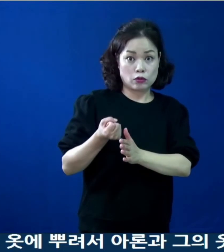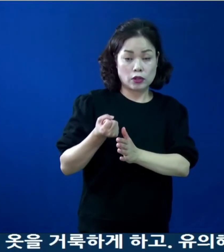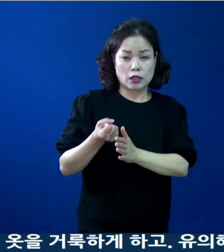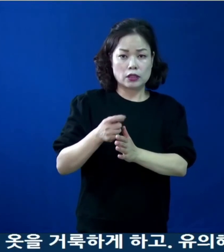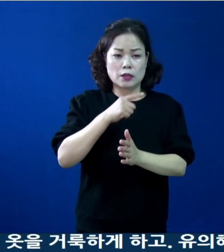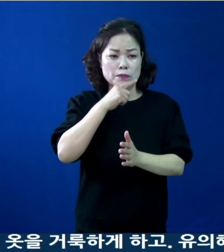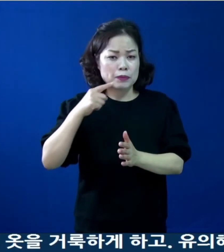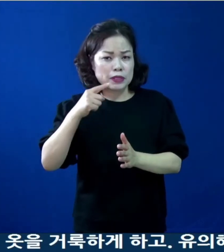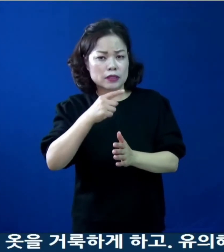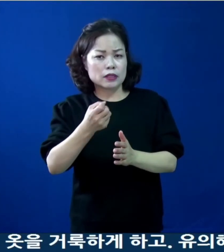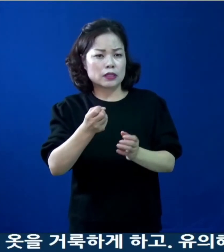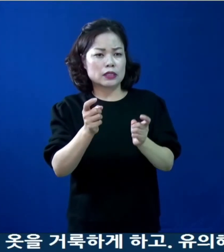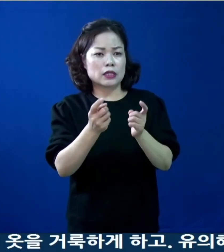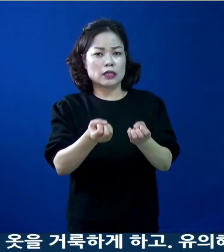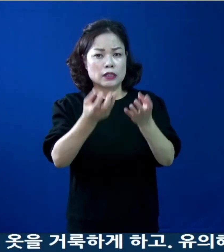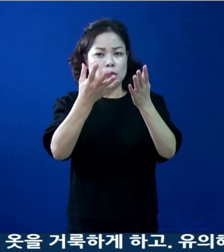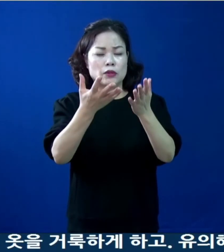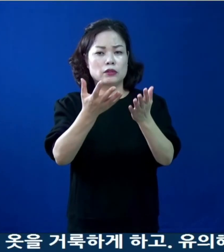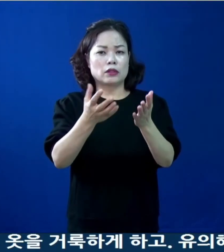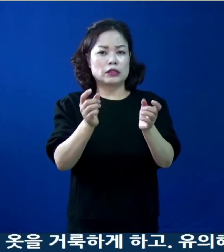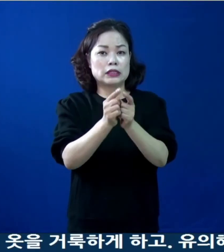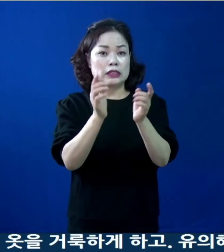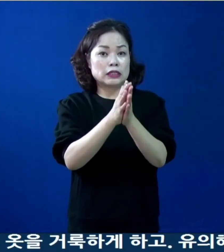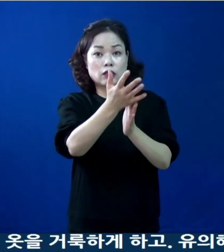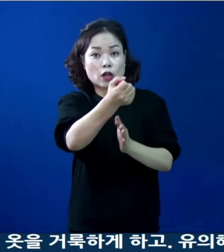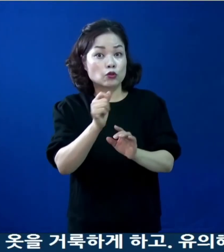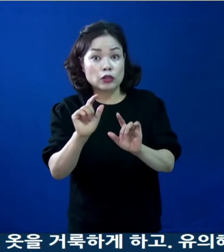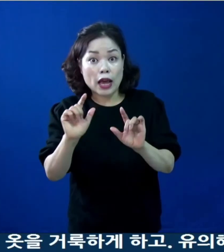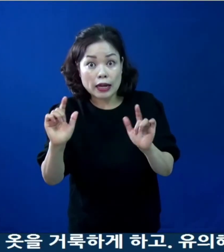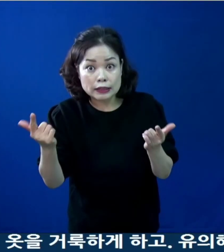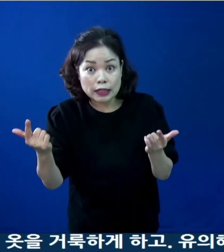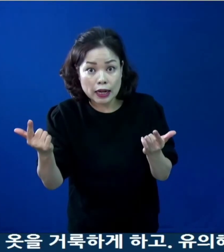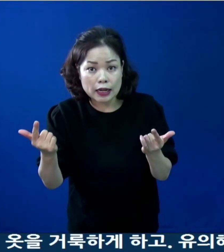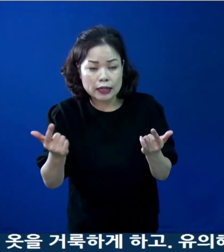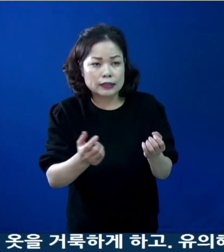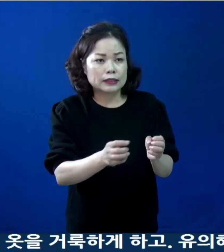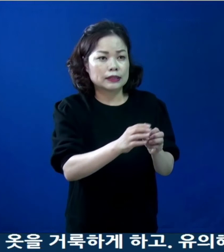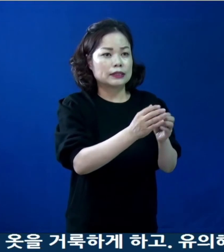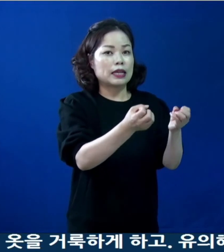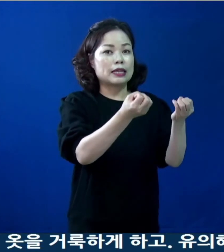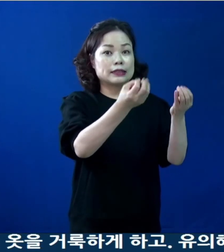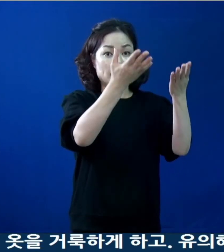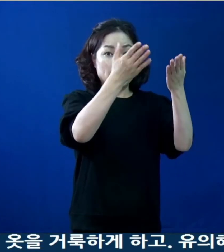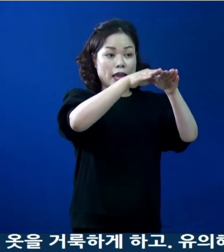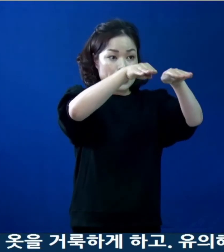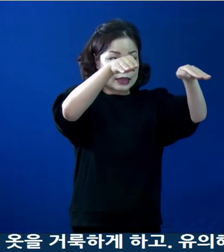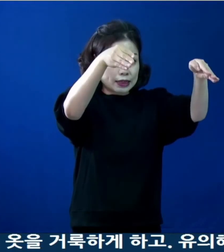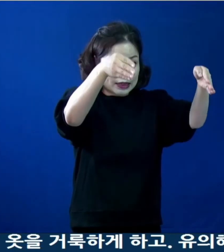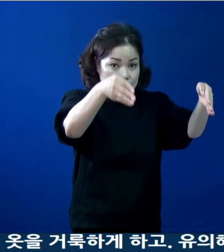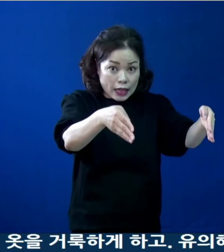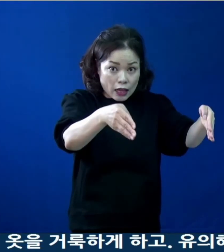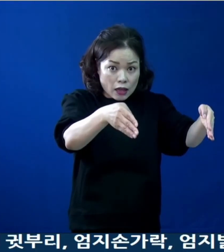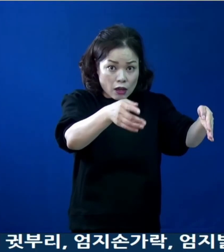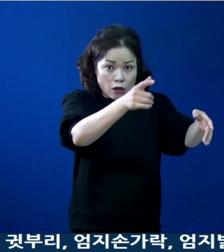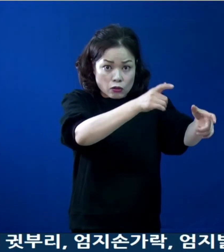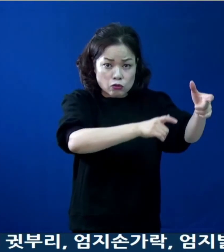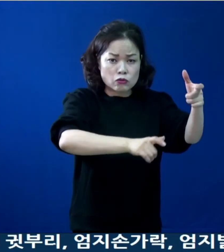이 피는 제물에서 직접 갖고 온 피 아니에요. 어디서 갖고 왔냐면 제단에서 갖고 온 거예요. 훨씬